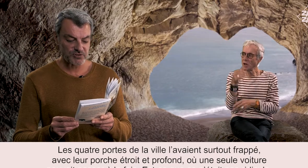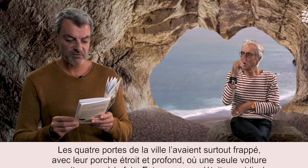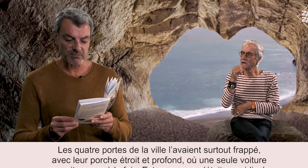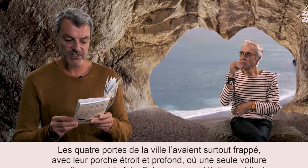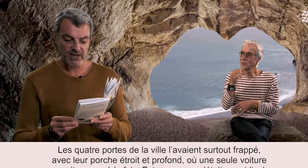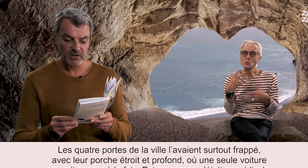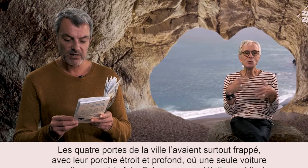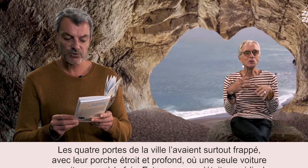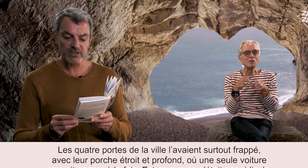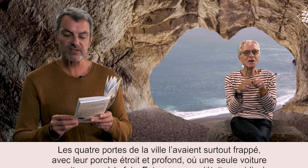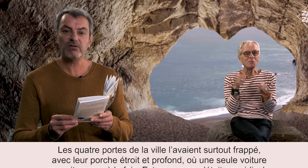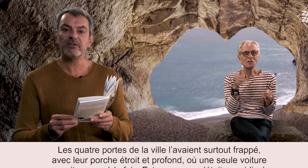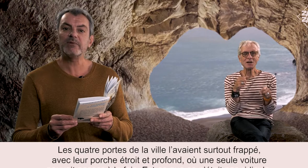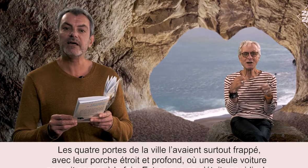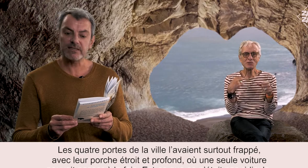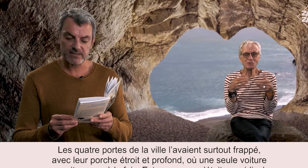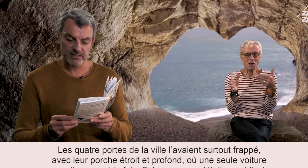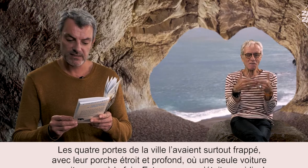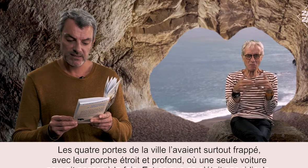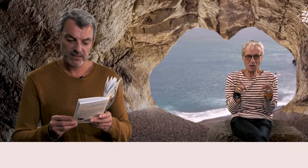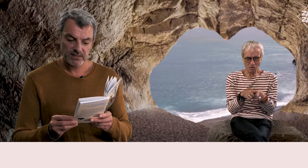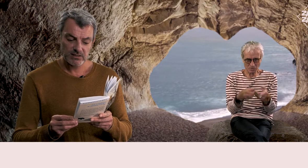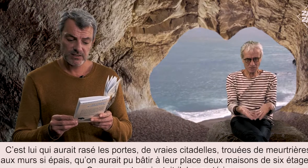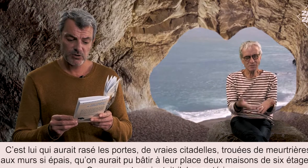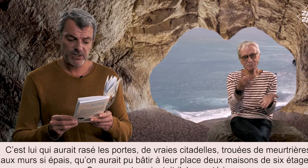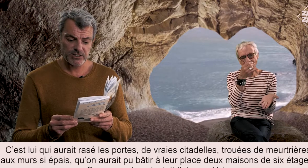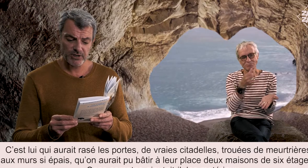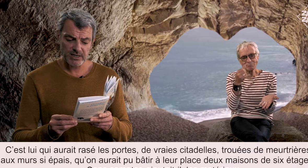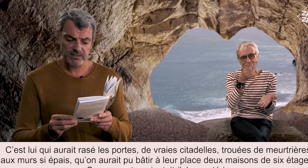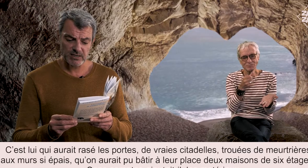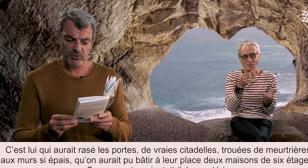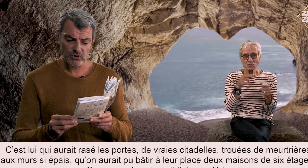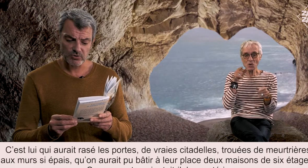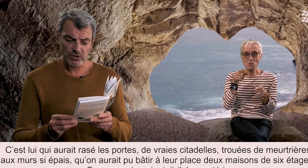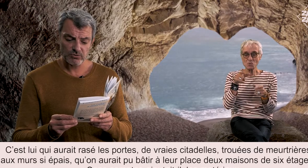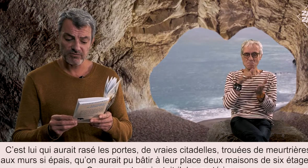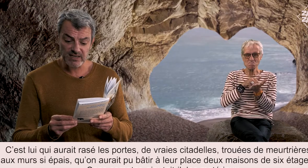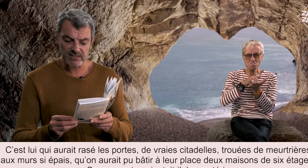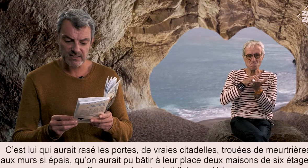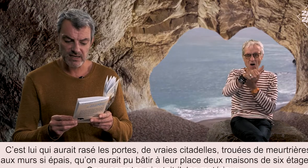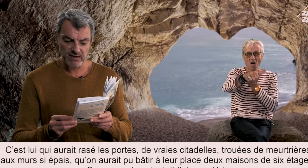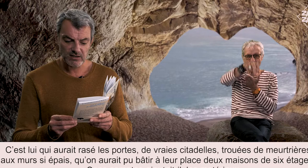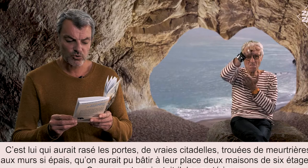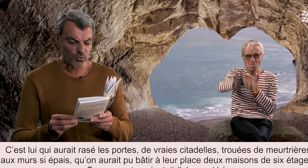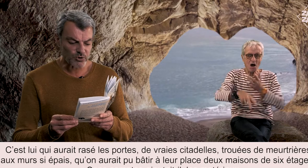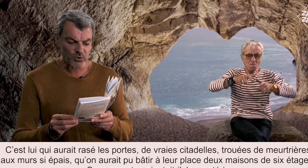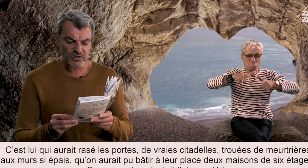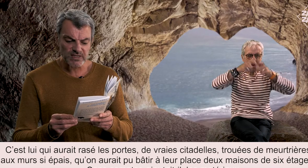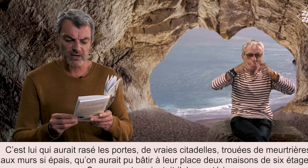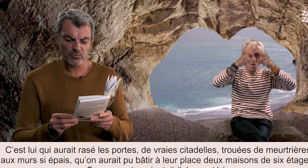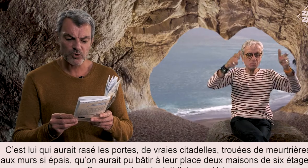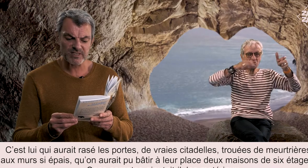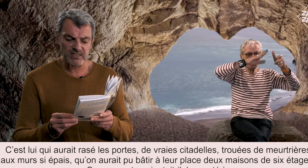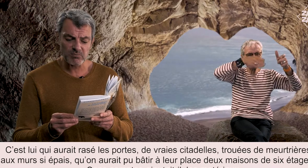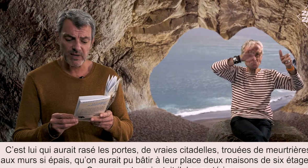au XIXe siècle de rester enfermé ainsi ? C'est lui qui aurait rasé les portes, de vraies citadelles, trouées de